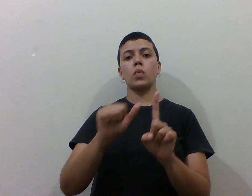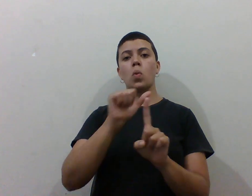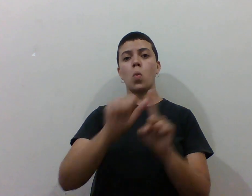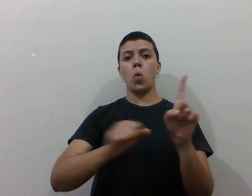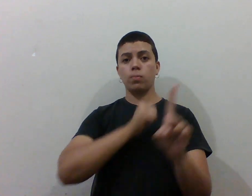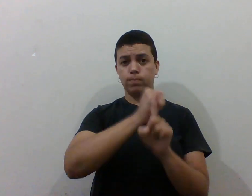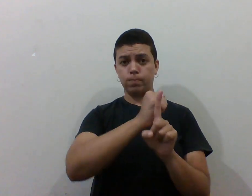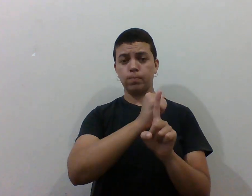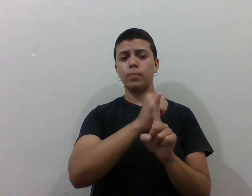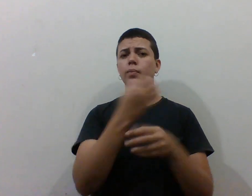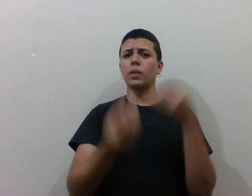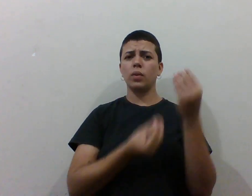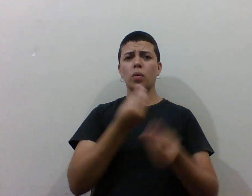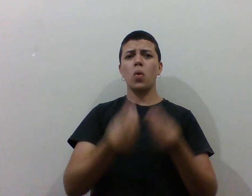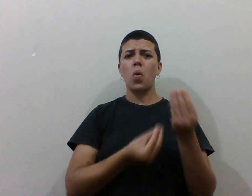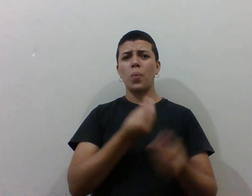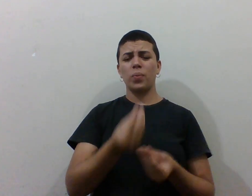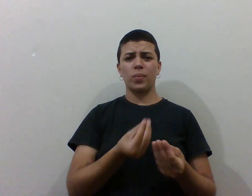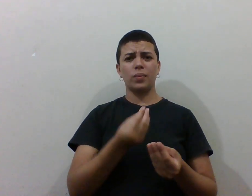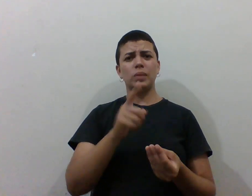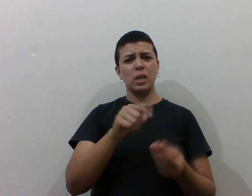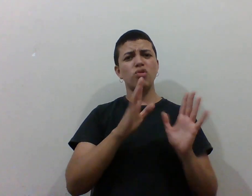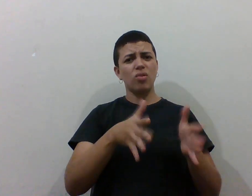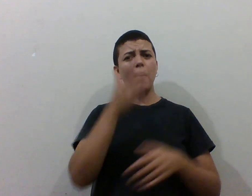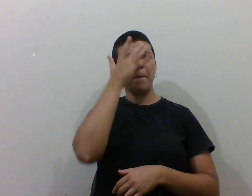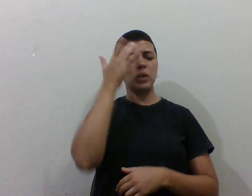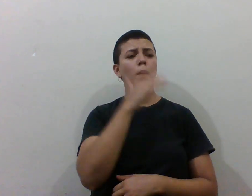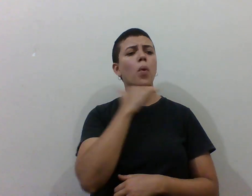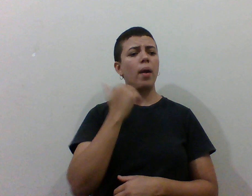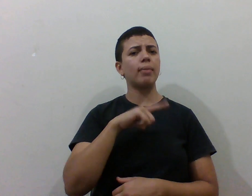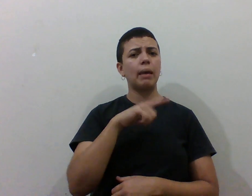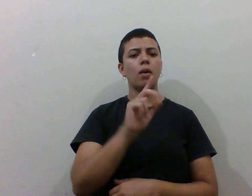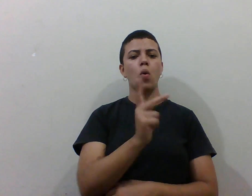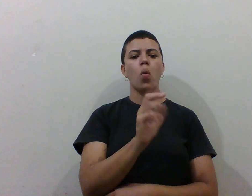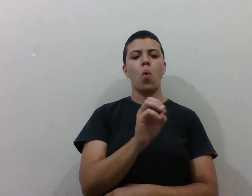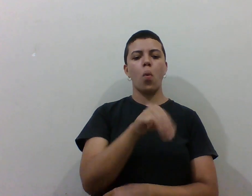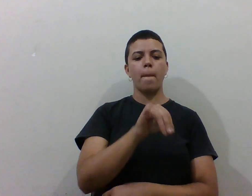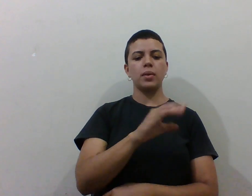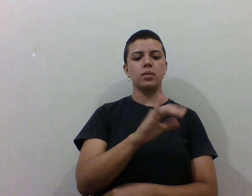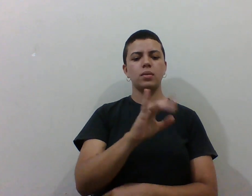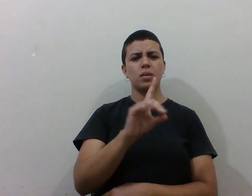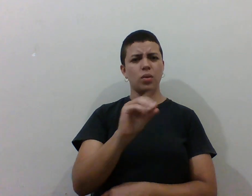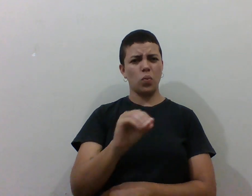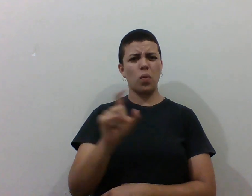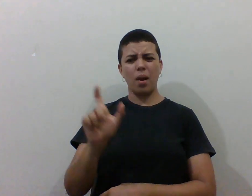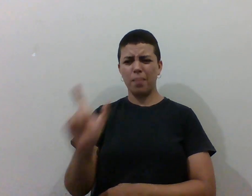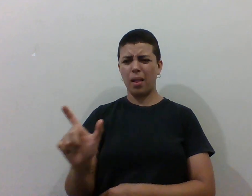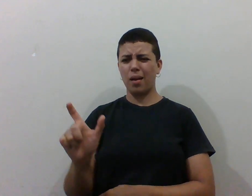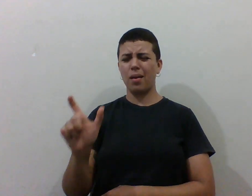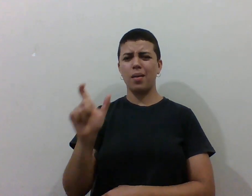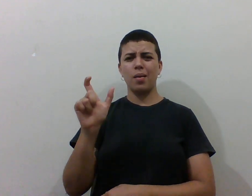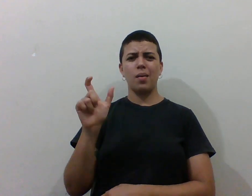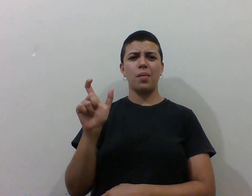agora de feminista de querer que exista também feminicídio. Então, todo esse processo de luta histórica de conquista na